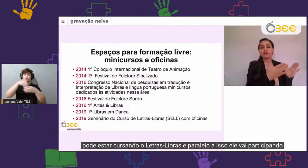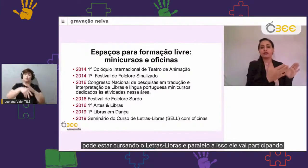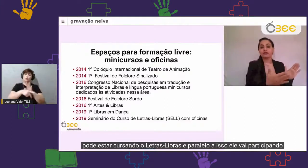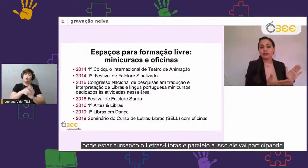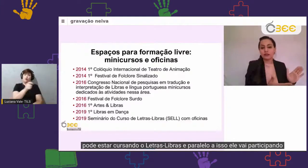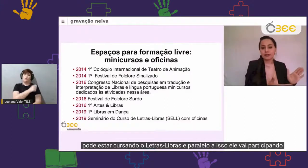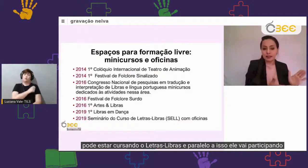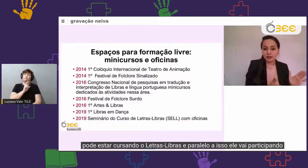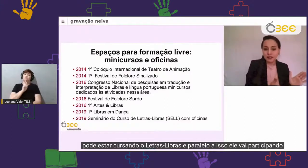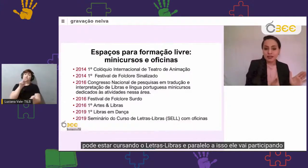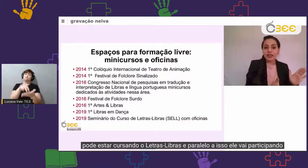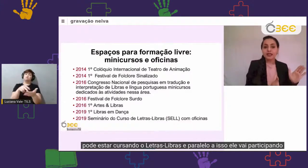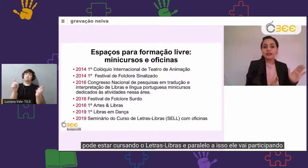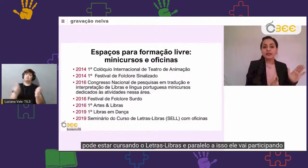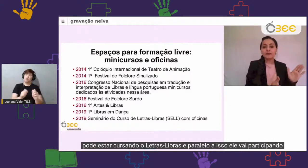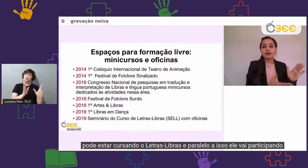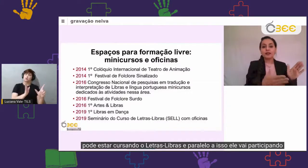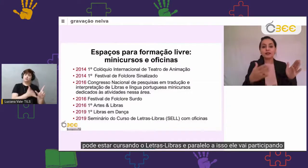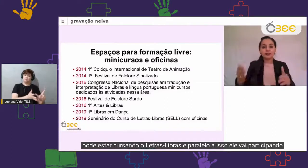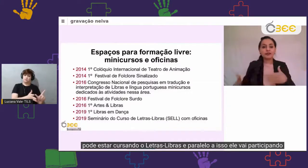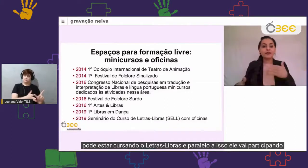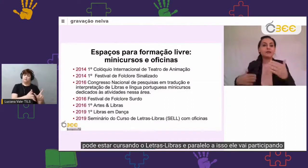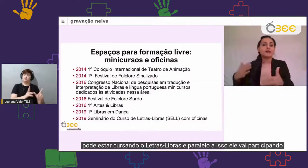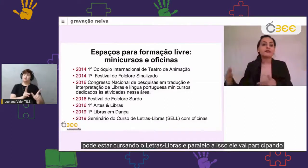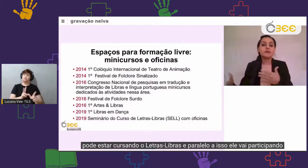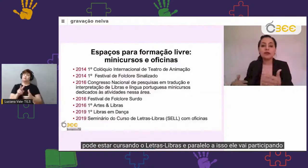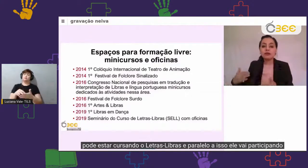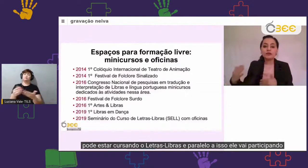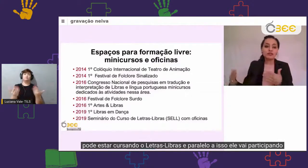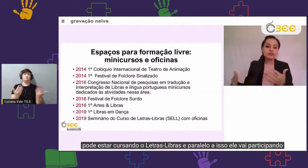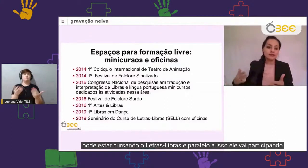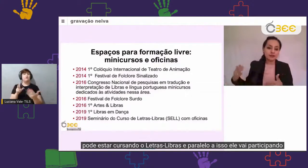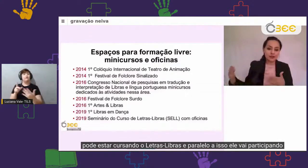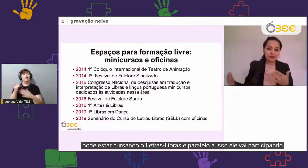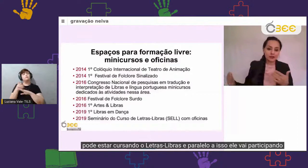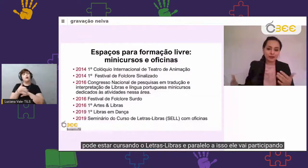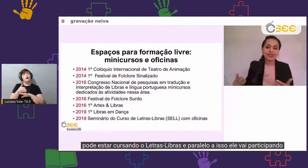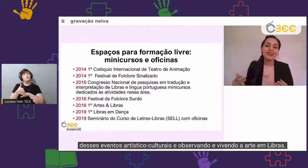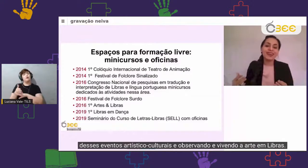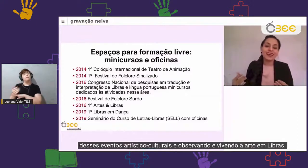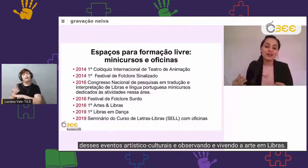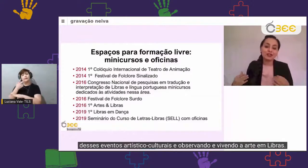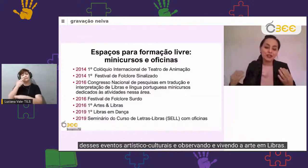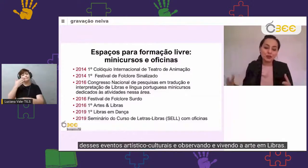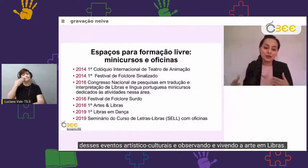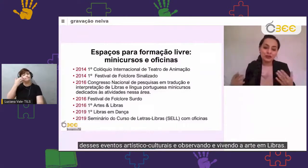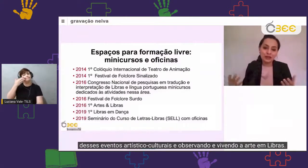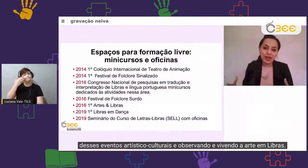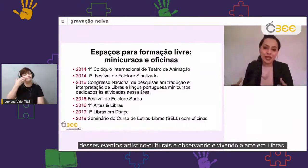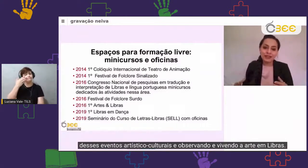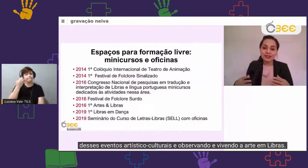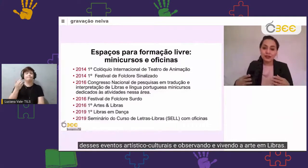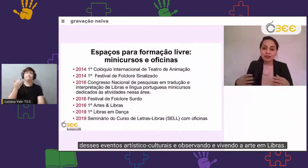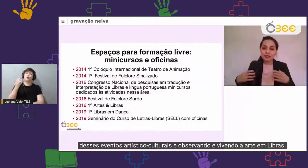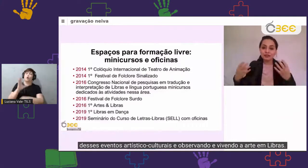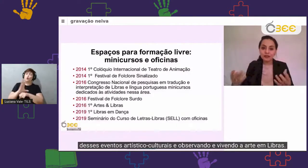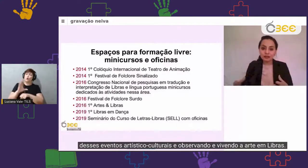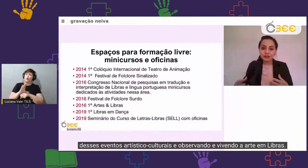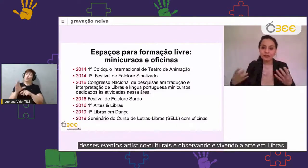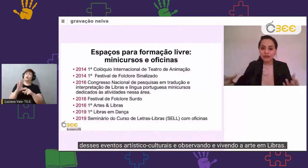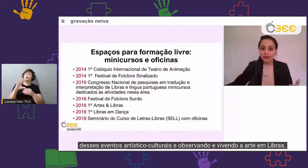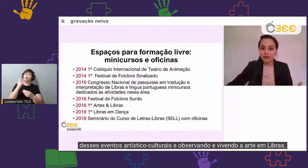estar cursando Letras Libras e, paralelo a isso, ele vai participando desses eventos, né, artístico-culturais